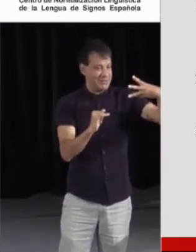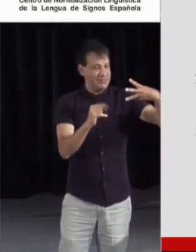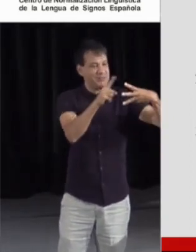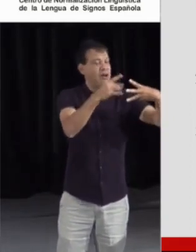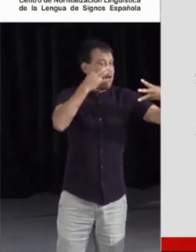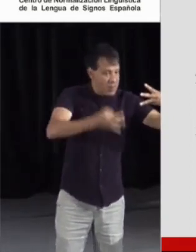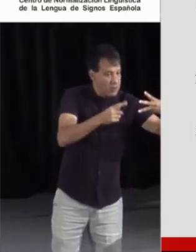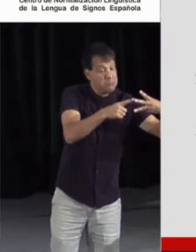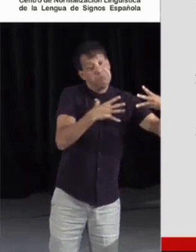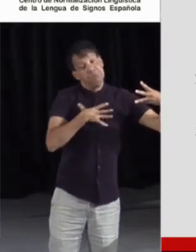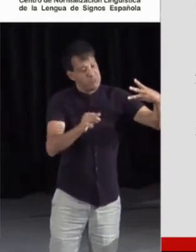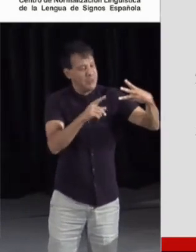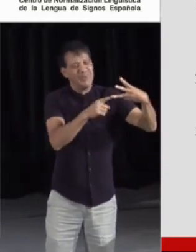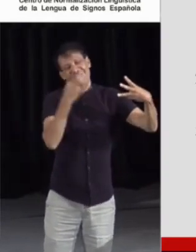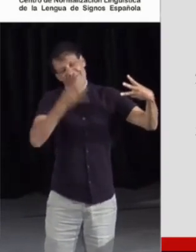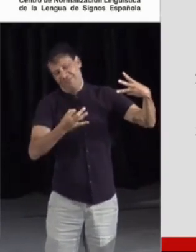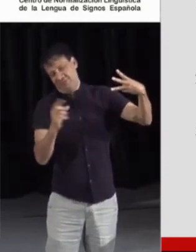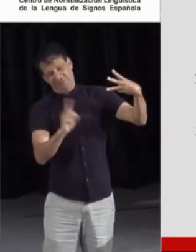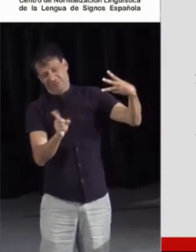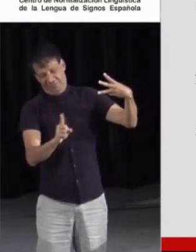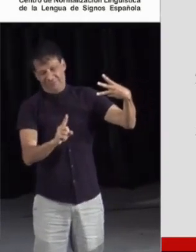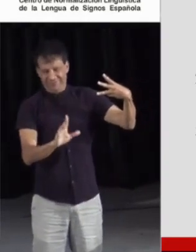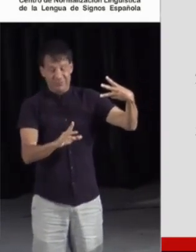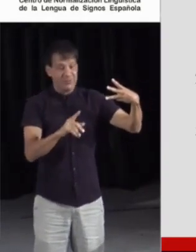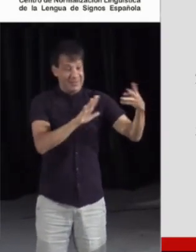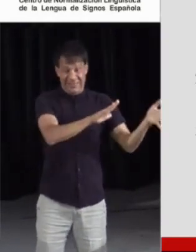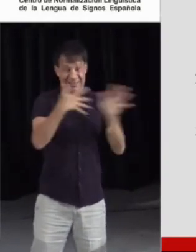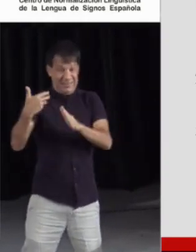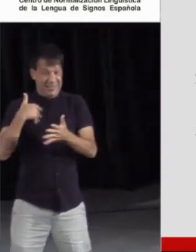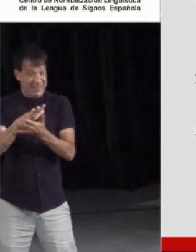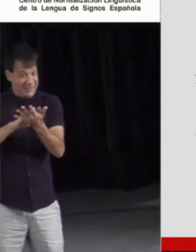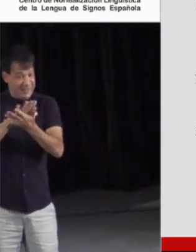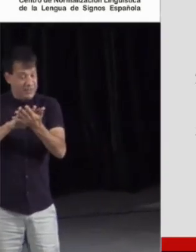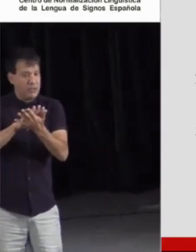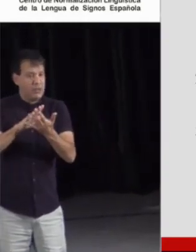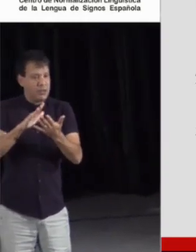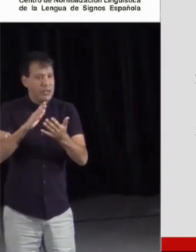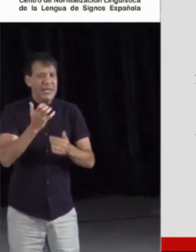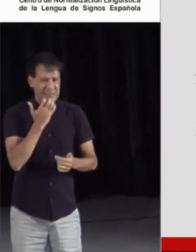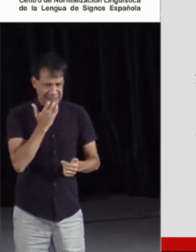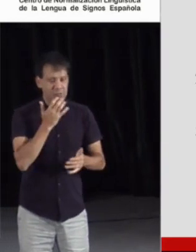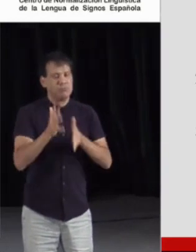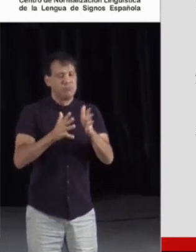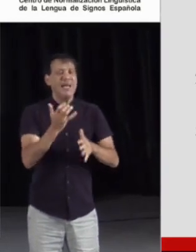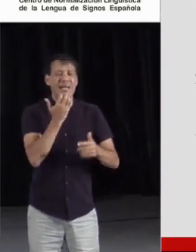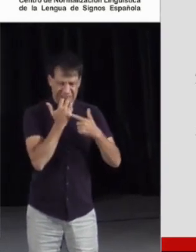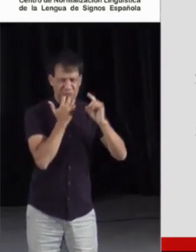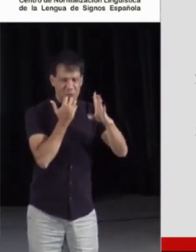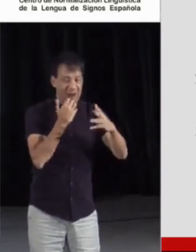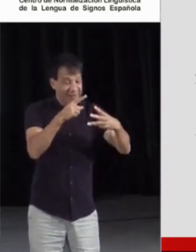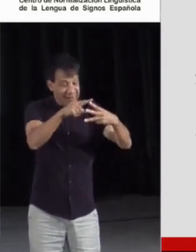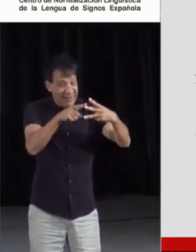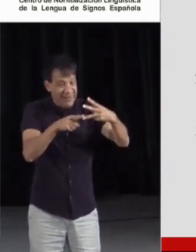la autora, hablaba de real, irreal y posibilidad. Y a la hora de traspasarlos a